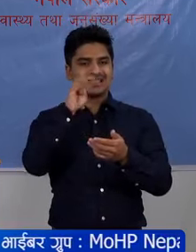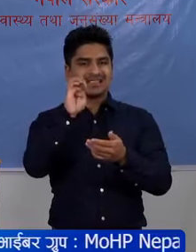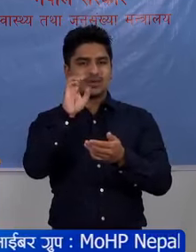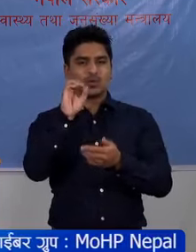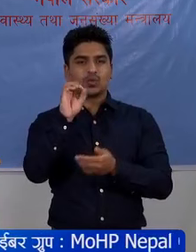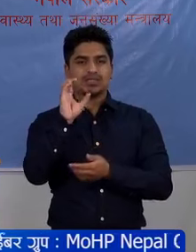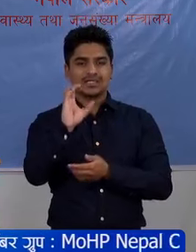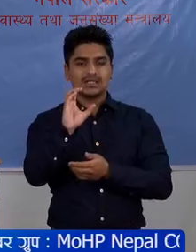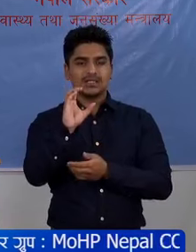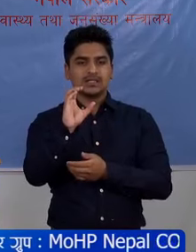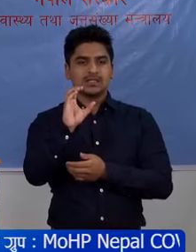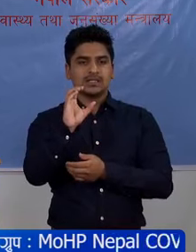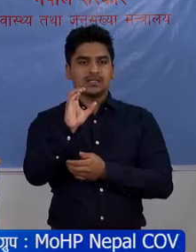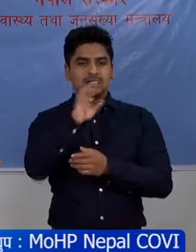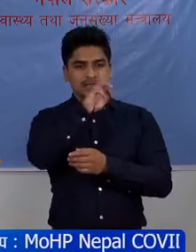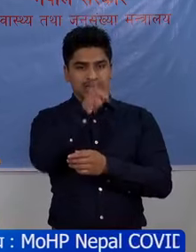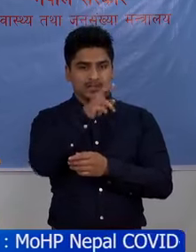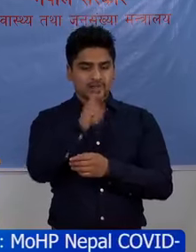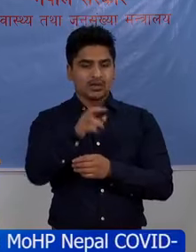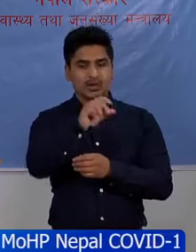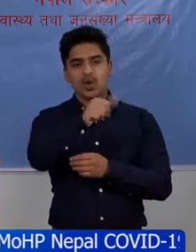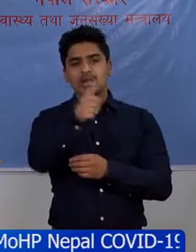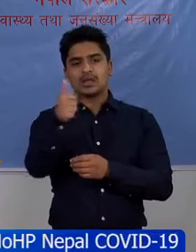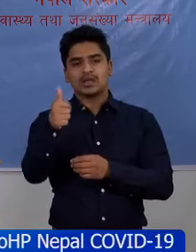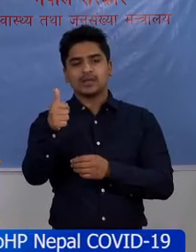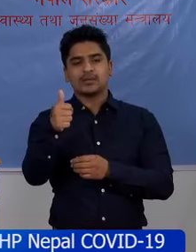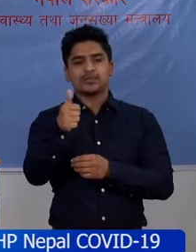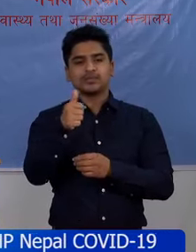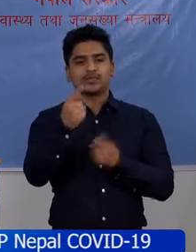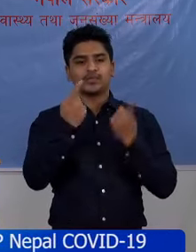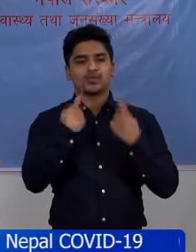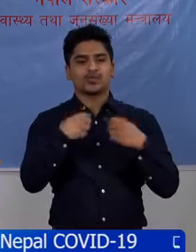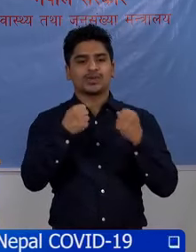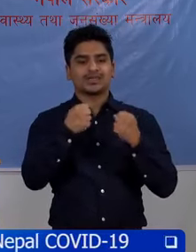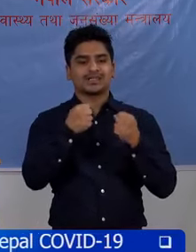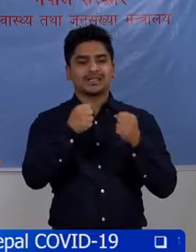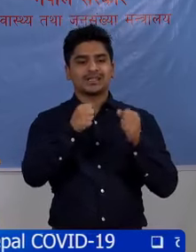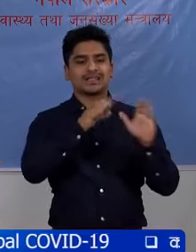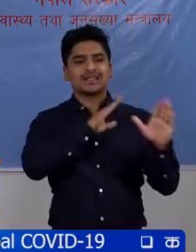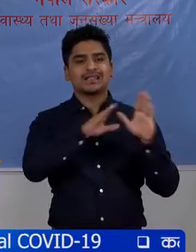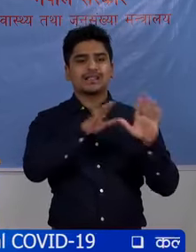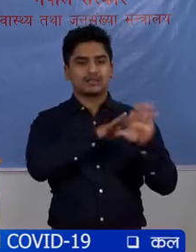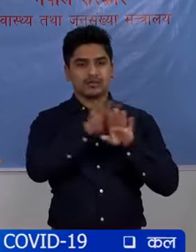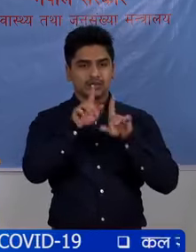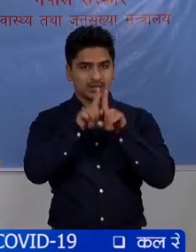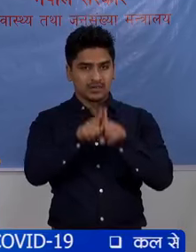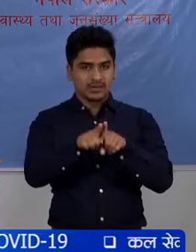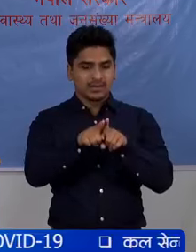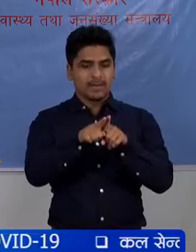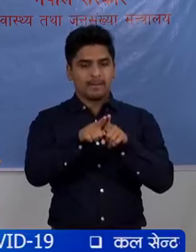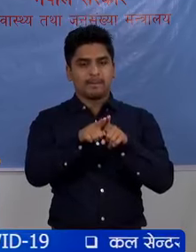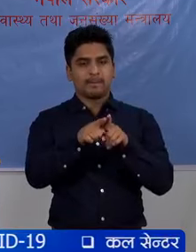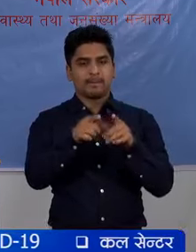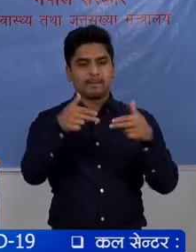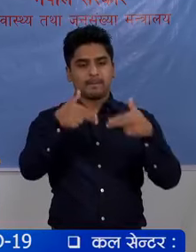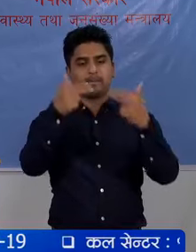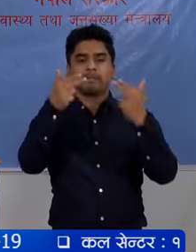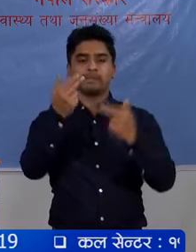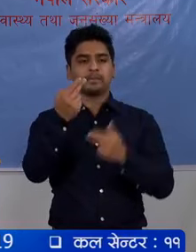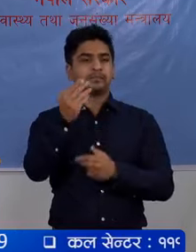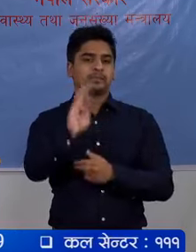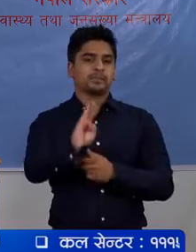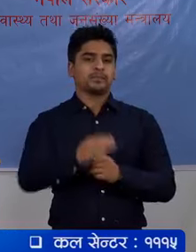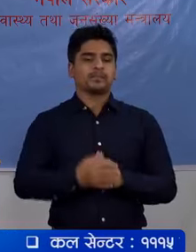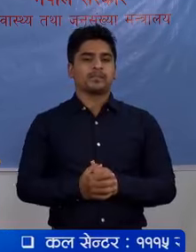रो अन्नेश हमरा स्वास्थे का निर्देशक अरूसंग वीडियो कनफेरेंस पही रहेको